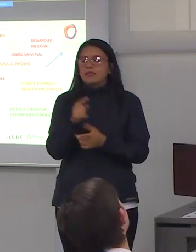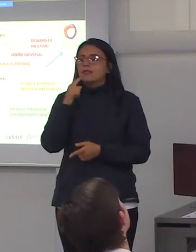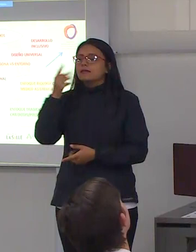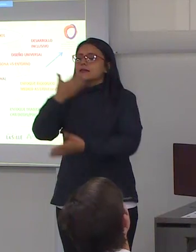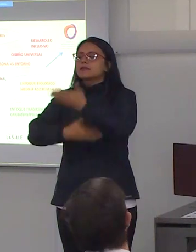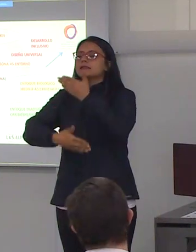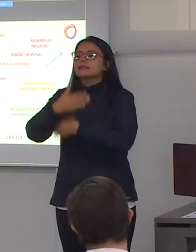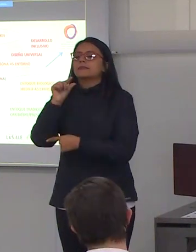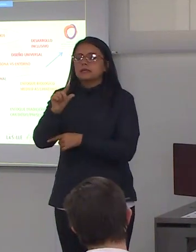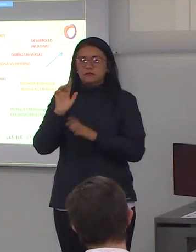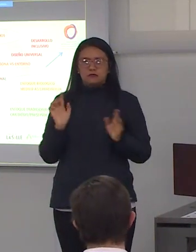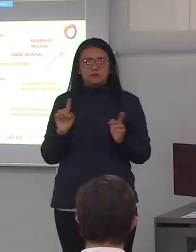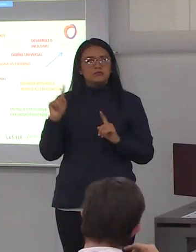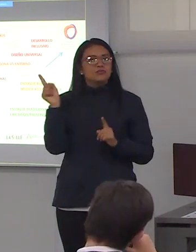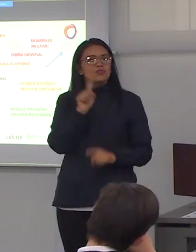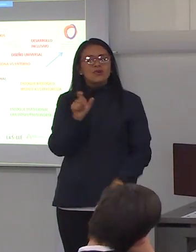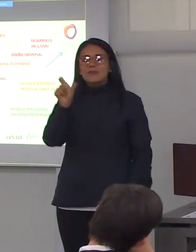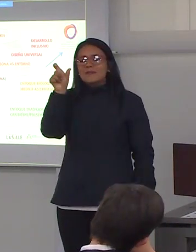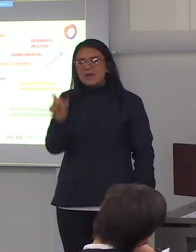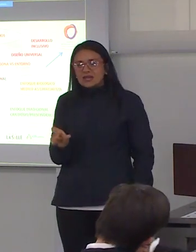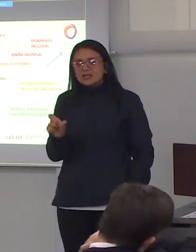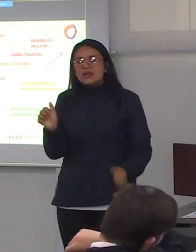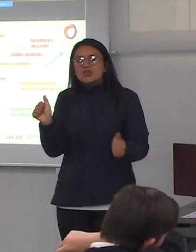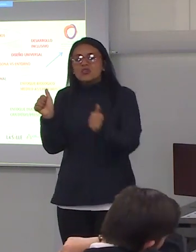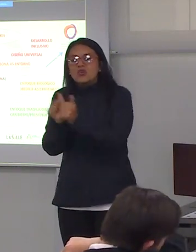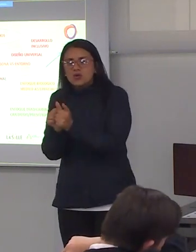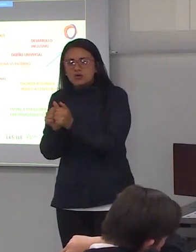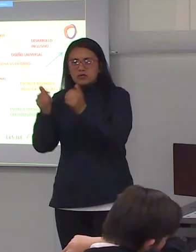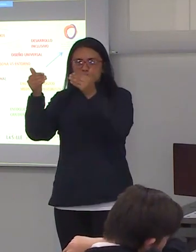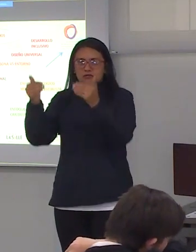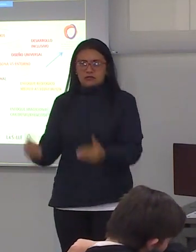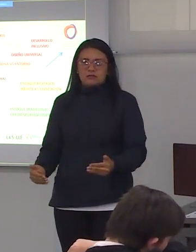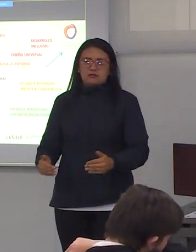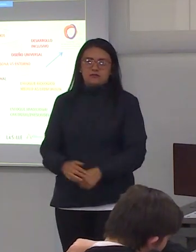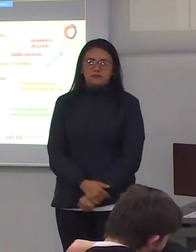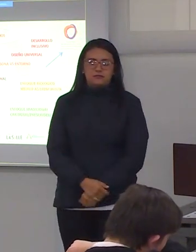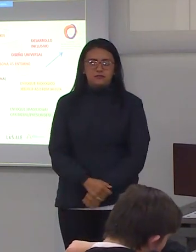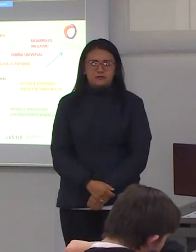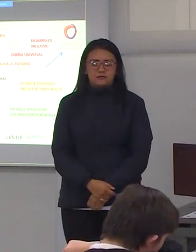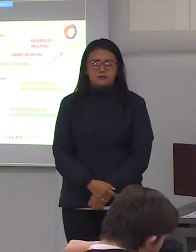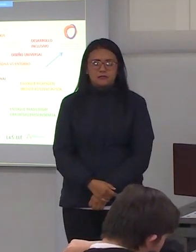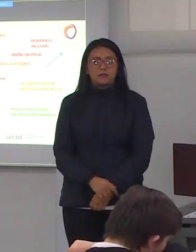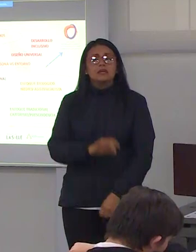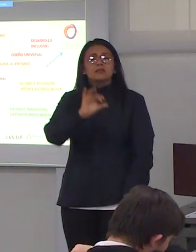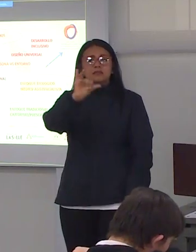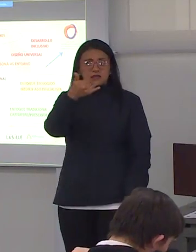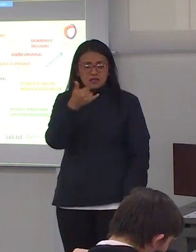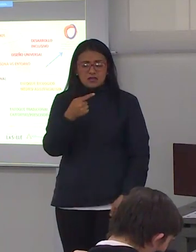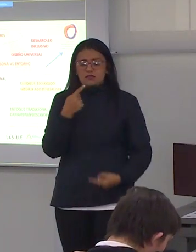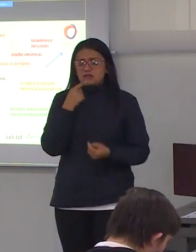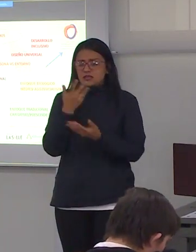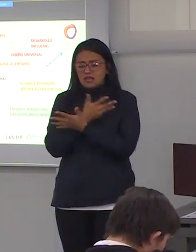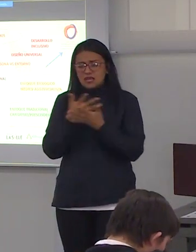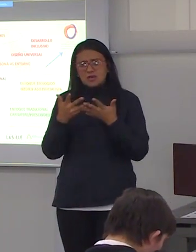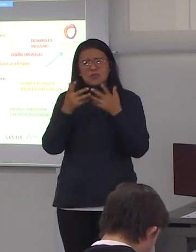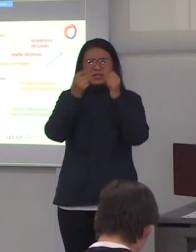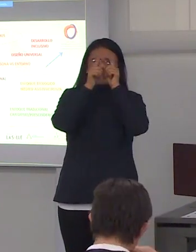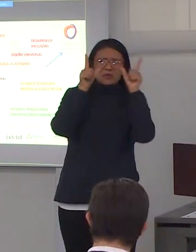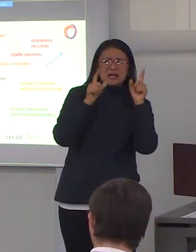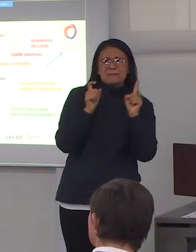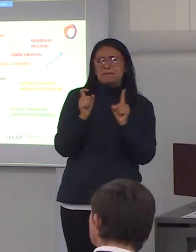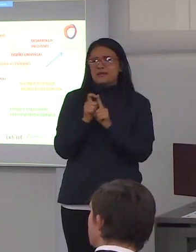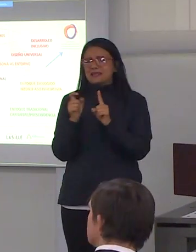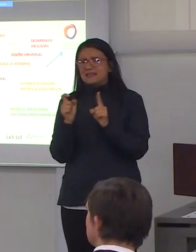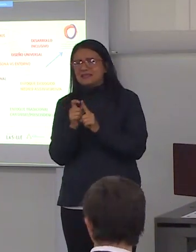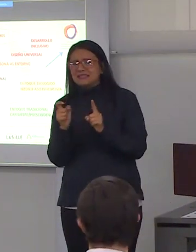discapacitado se dice persona con discapacidad a pesar de que queremos cambiar muchas veces el lenguaje es